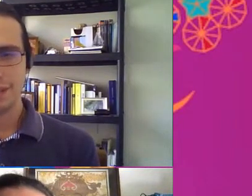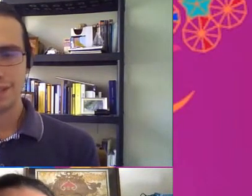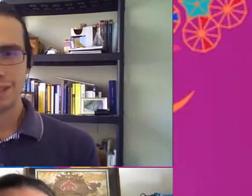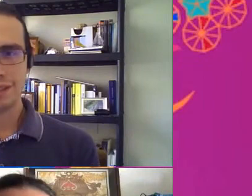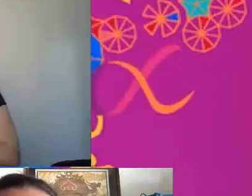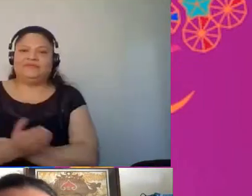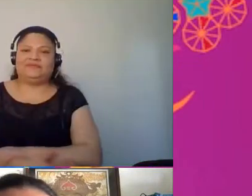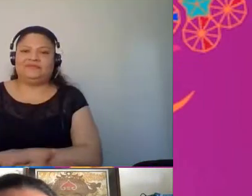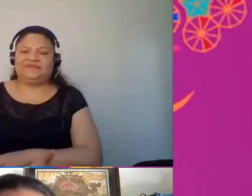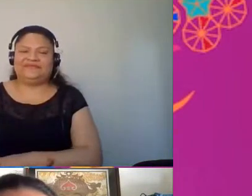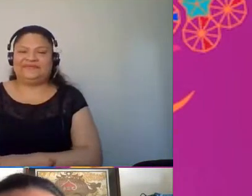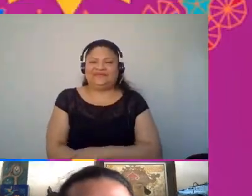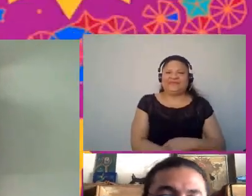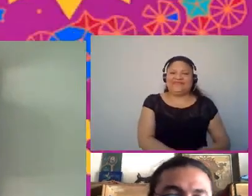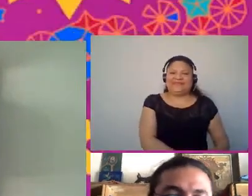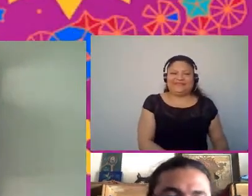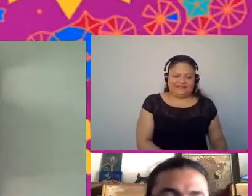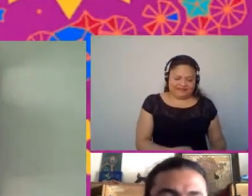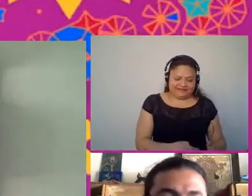Pues